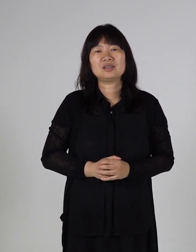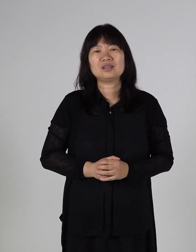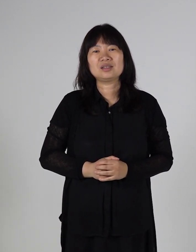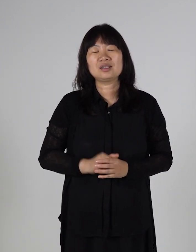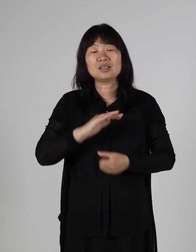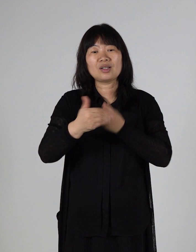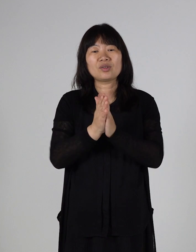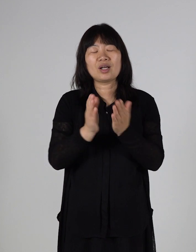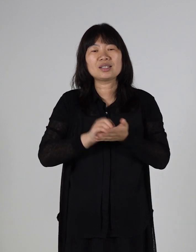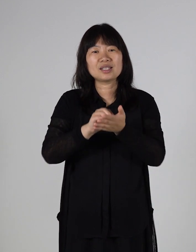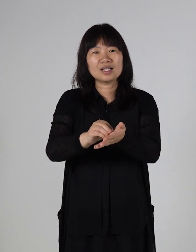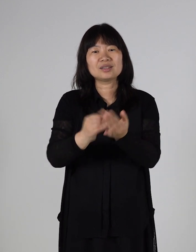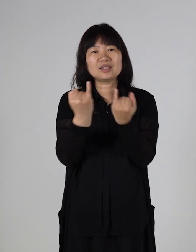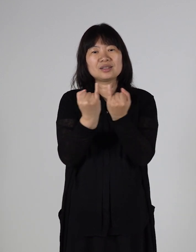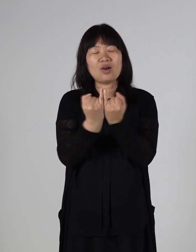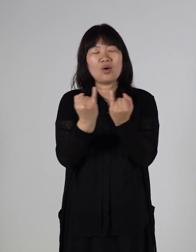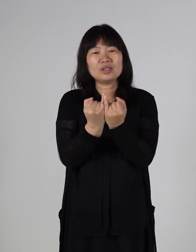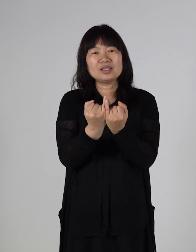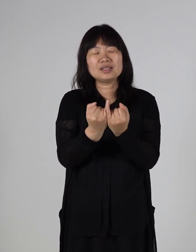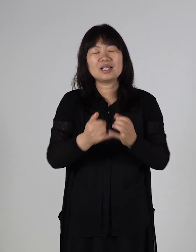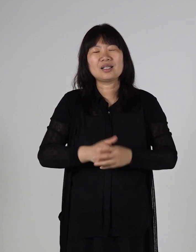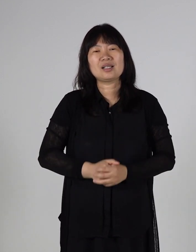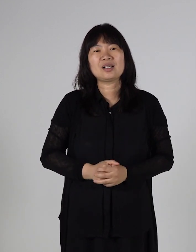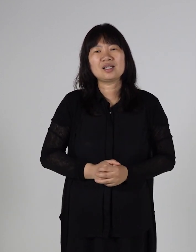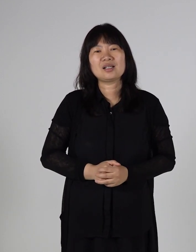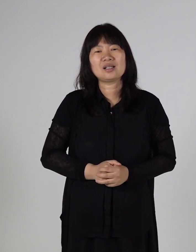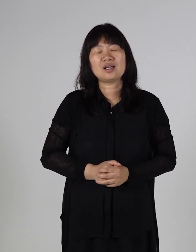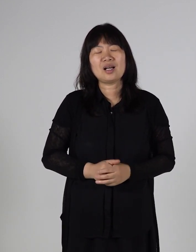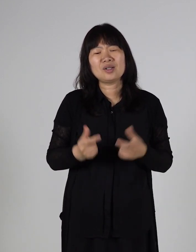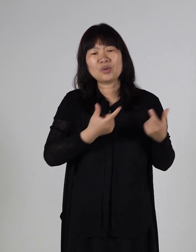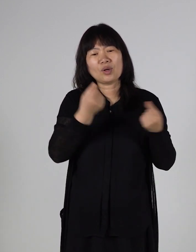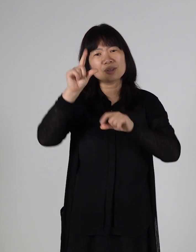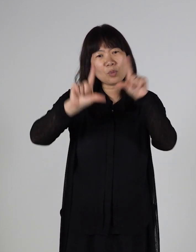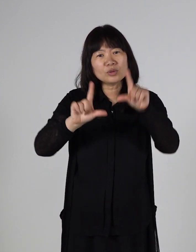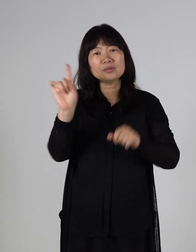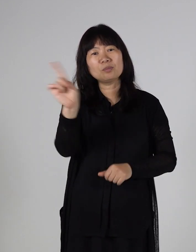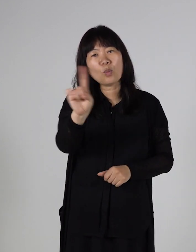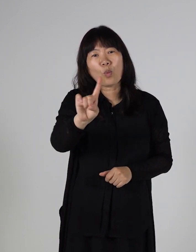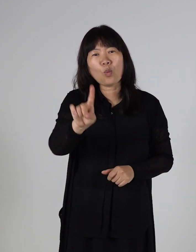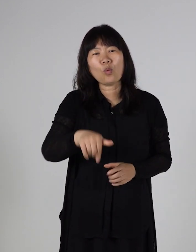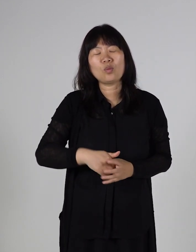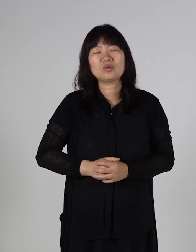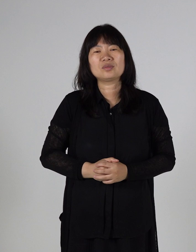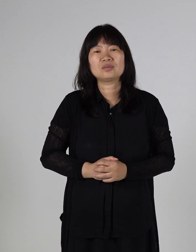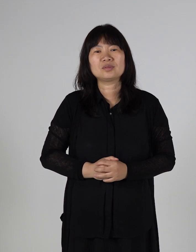성경에 등장하는 여인들의 피 맺힌 절규의 공통점이 뭐예요?